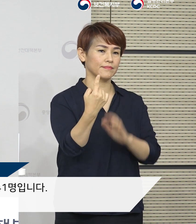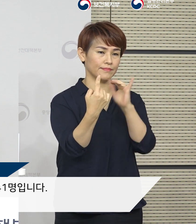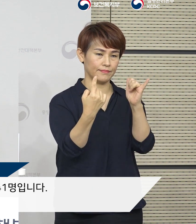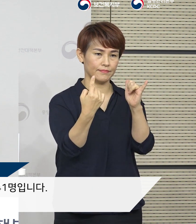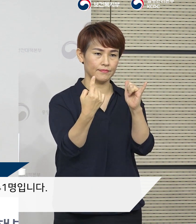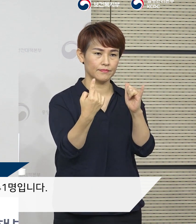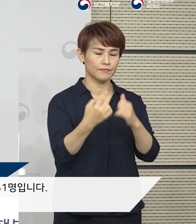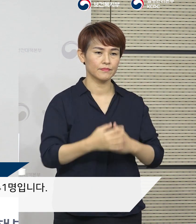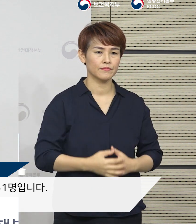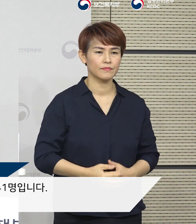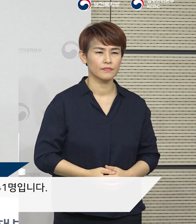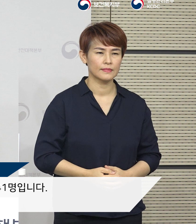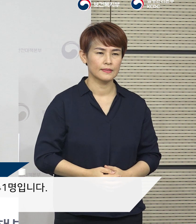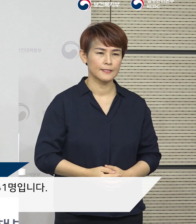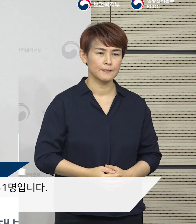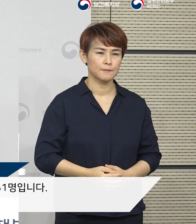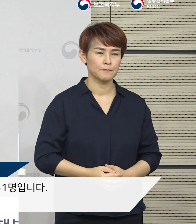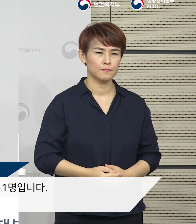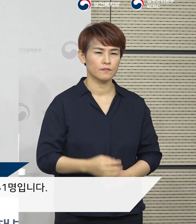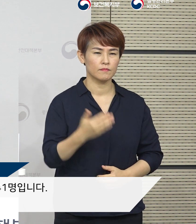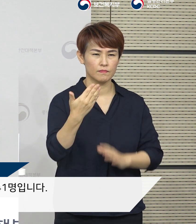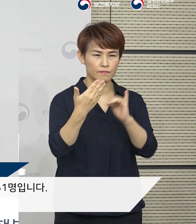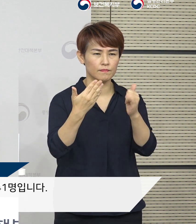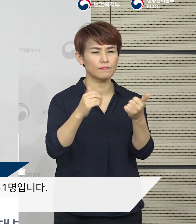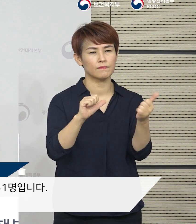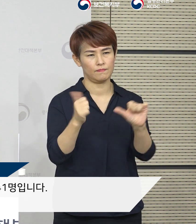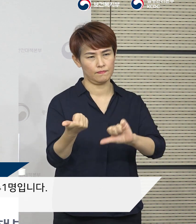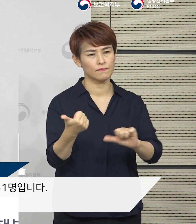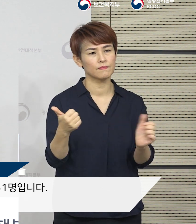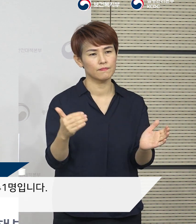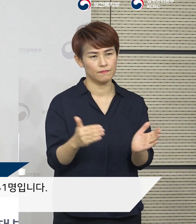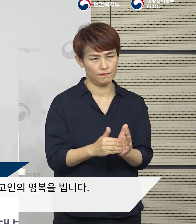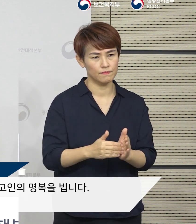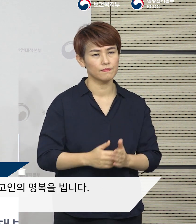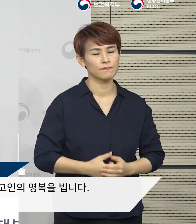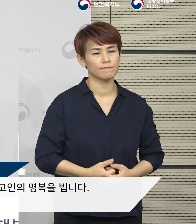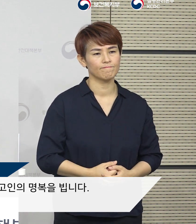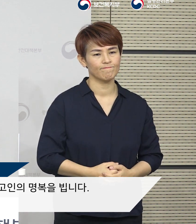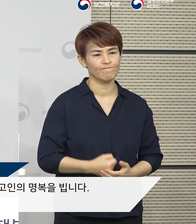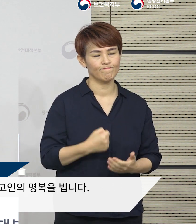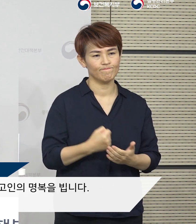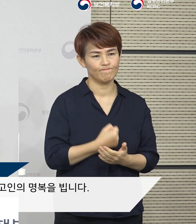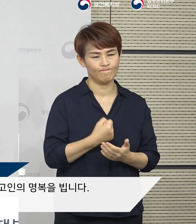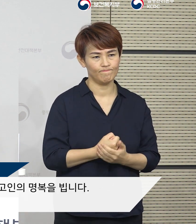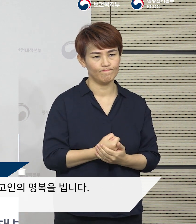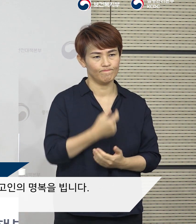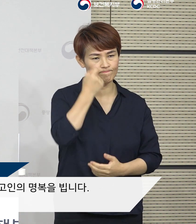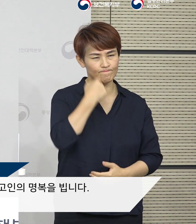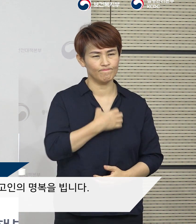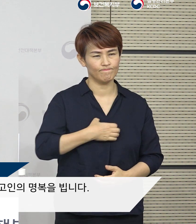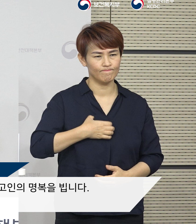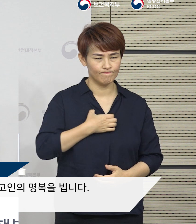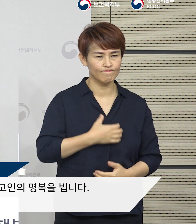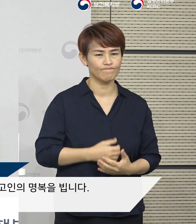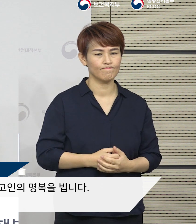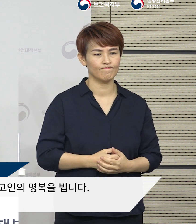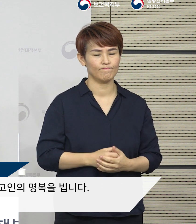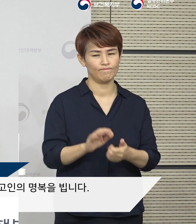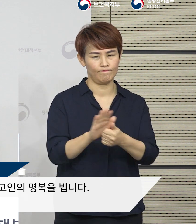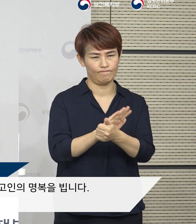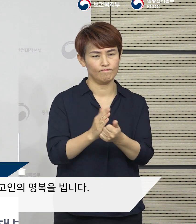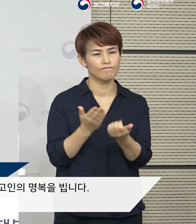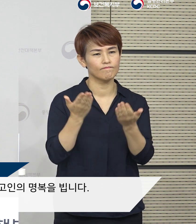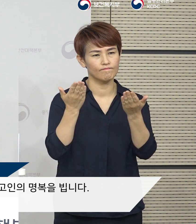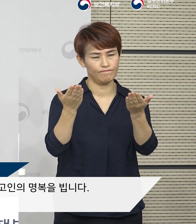341명입니다. 안타깝게도 9분이 사망하였습니다. 유족분들께 심심한 위로의 말씀을